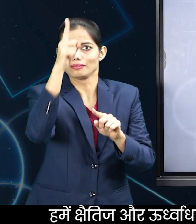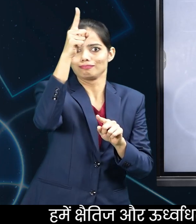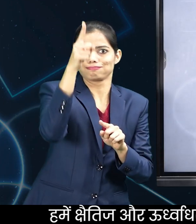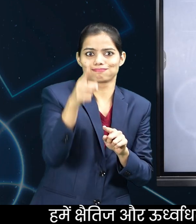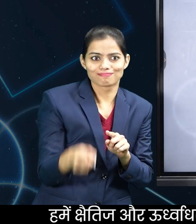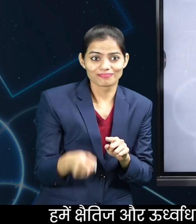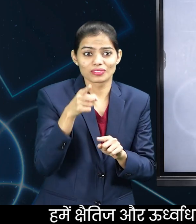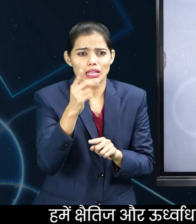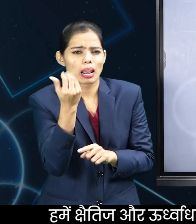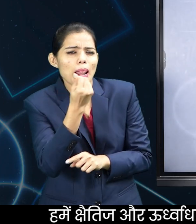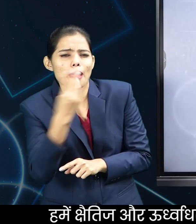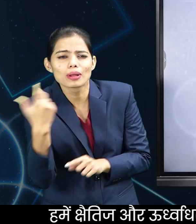आवश्यकता है।